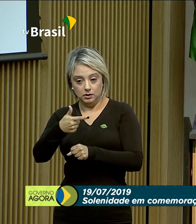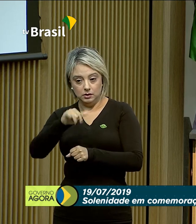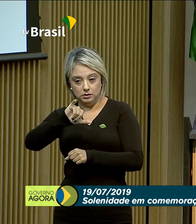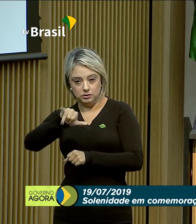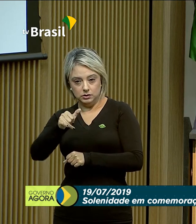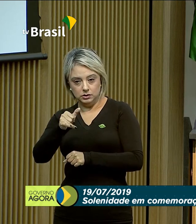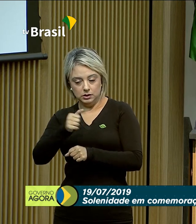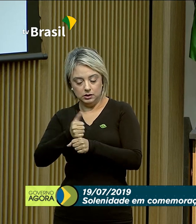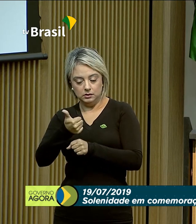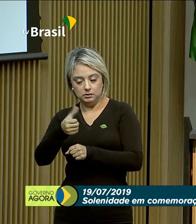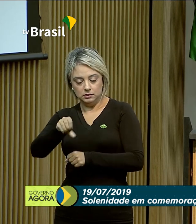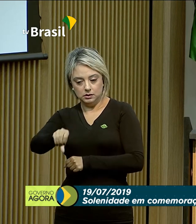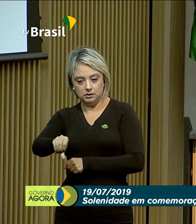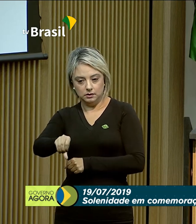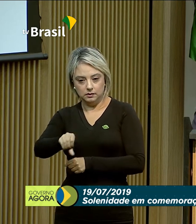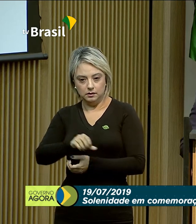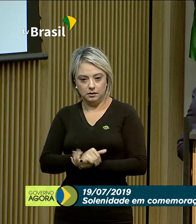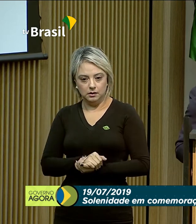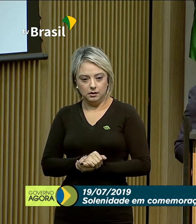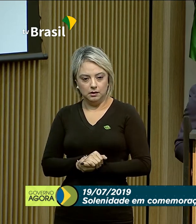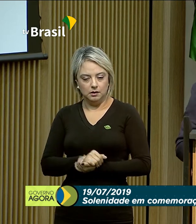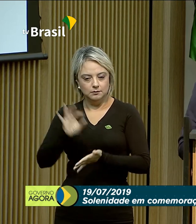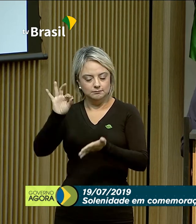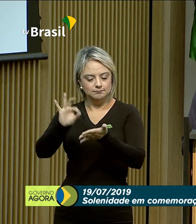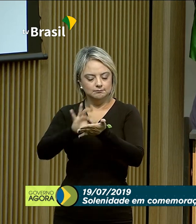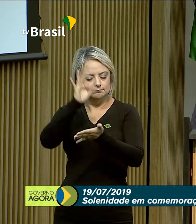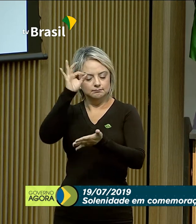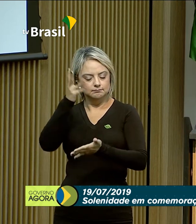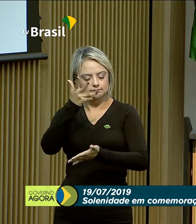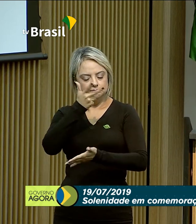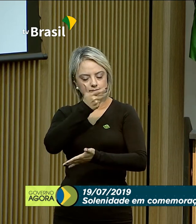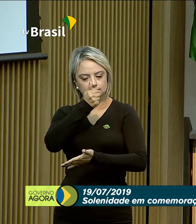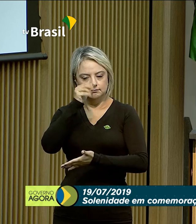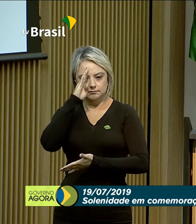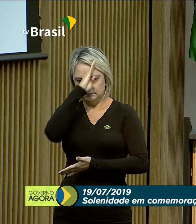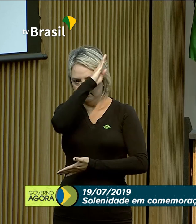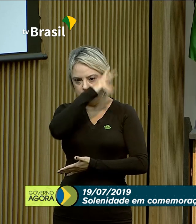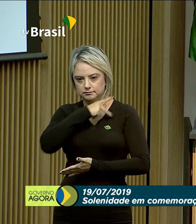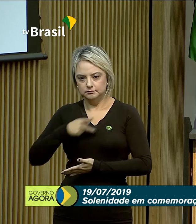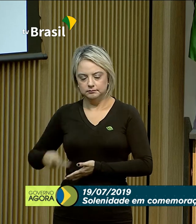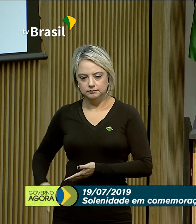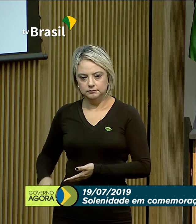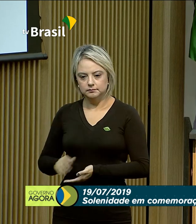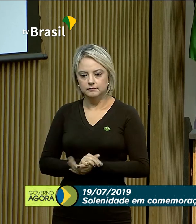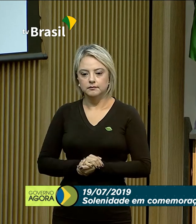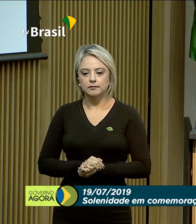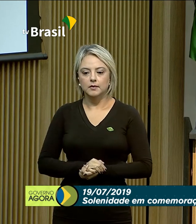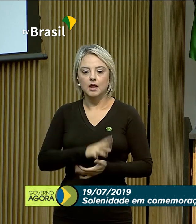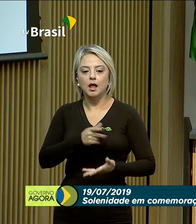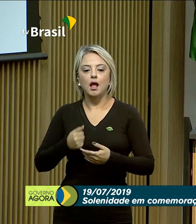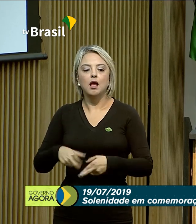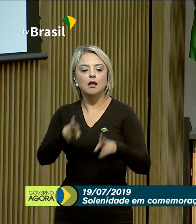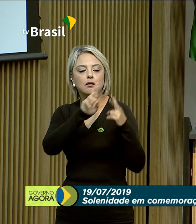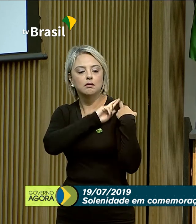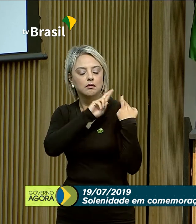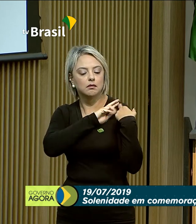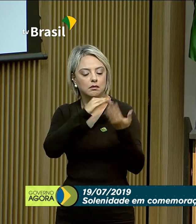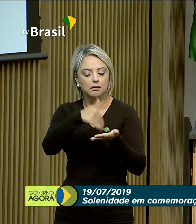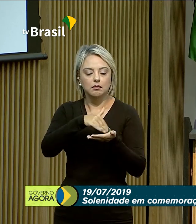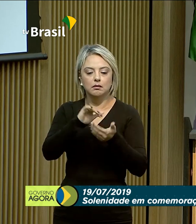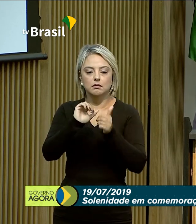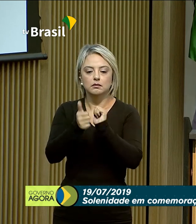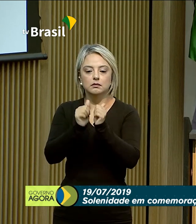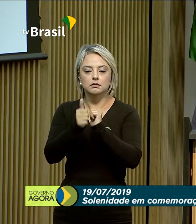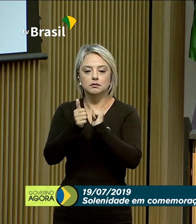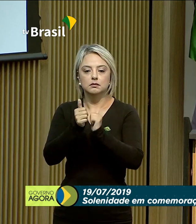janeiro de 2019, uma bela caneta aplicada pelo nosso presidente, ratificou a responsabilidade da Secretaria de